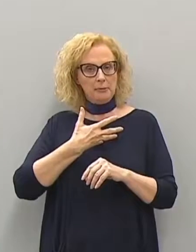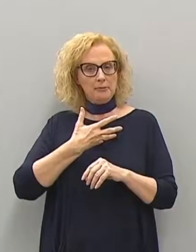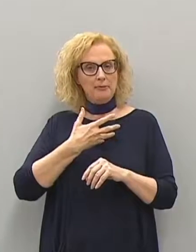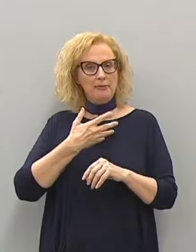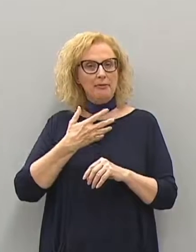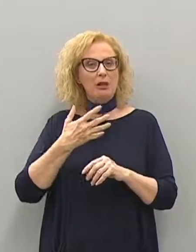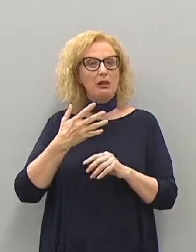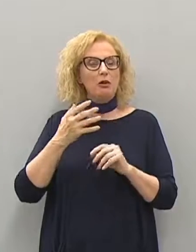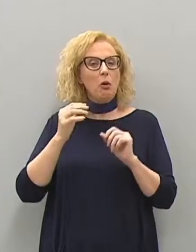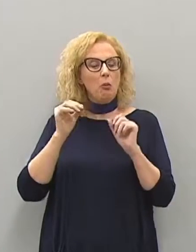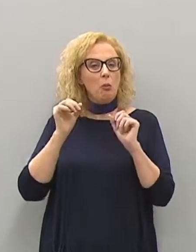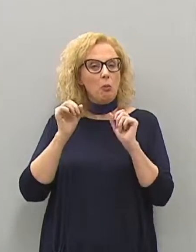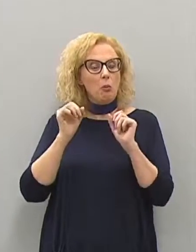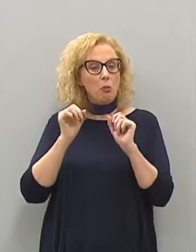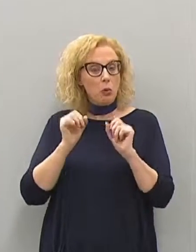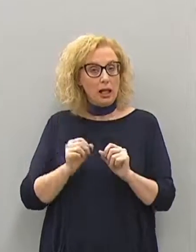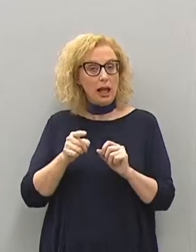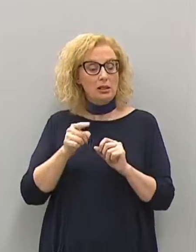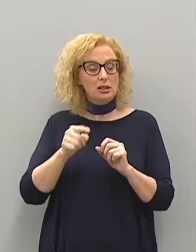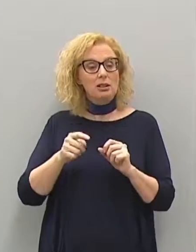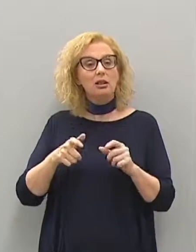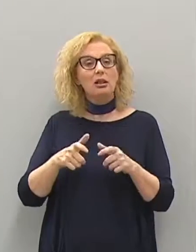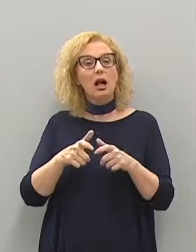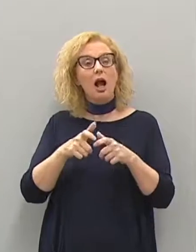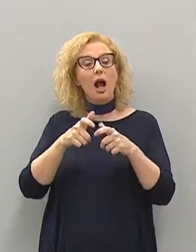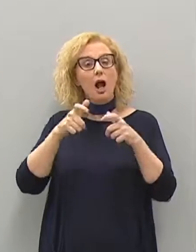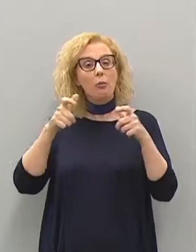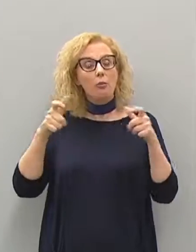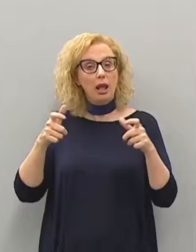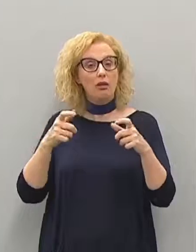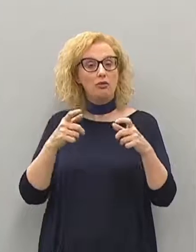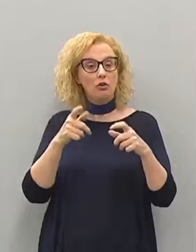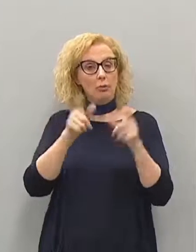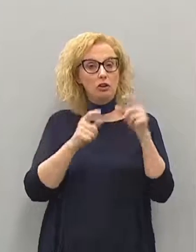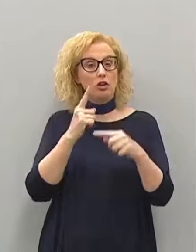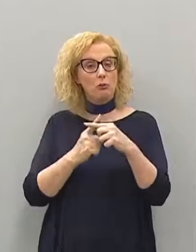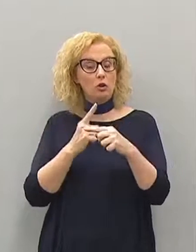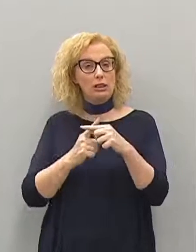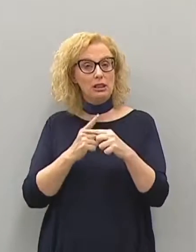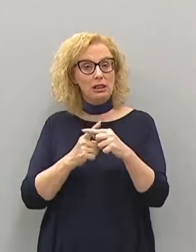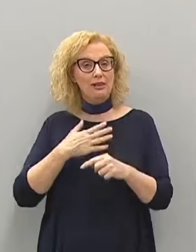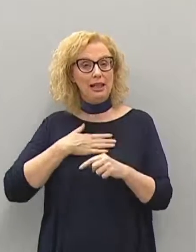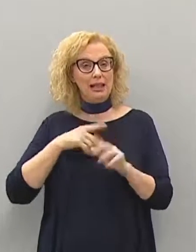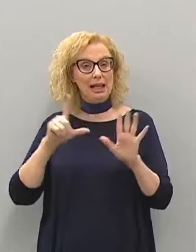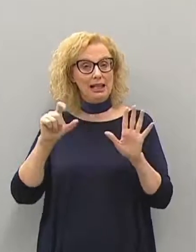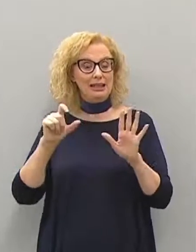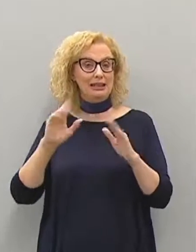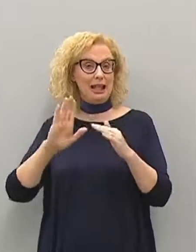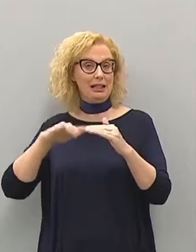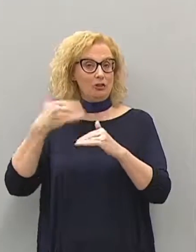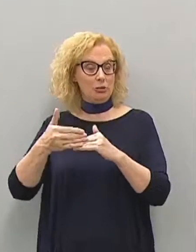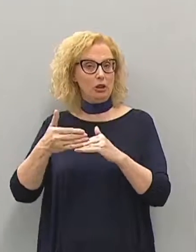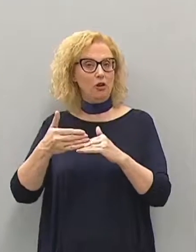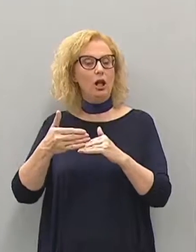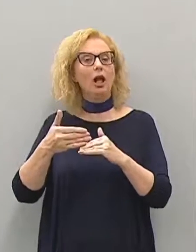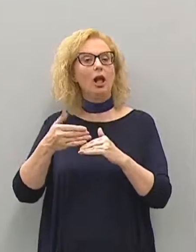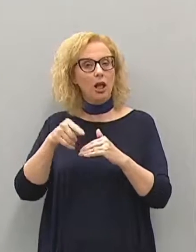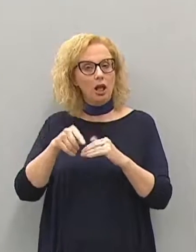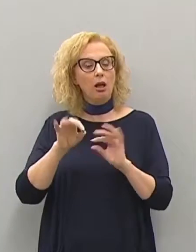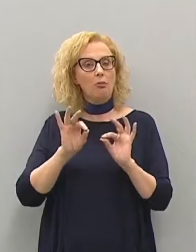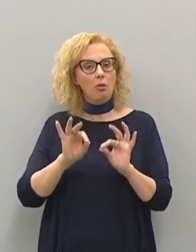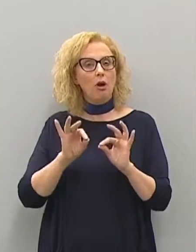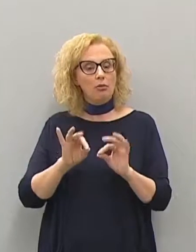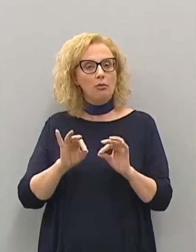fosse stata un aumento del dei positivi tra gli over 70 e questo è quello che abbiamo trovato soprattutto